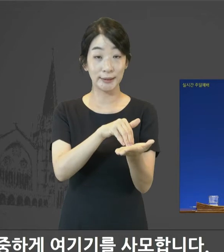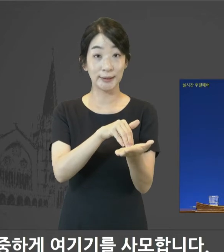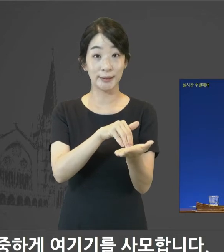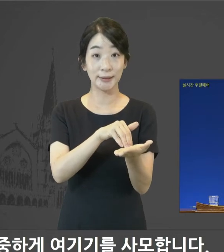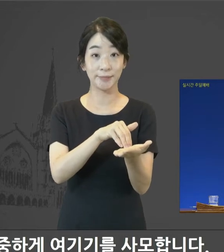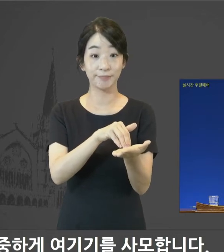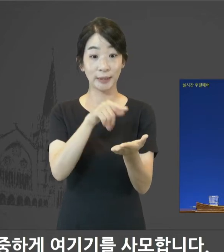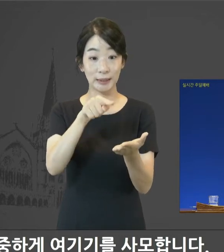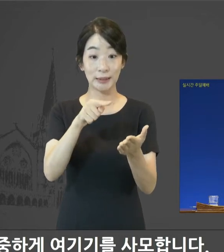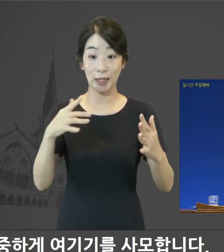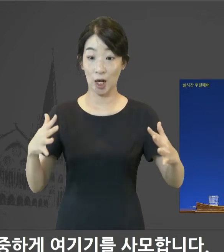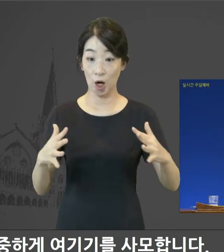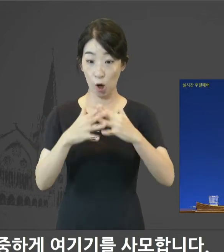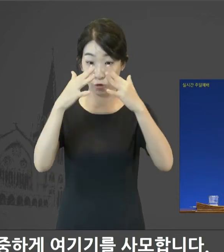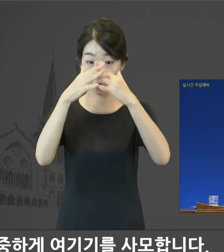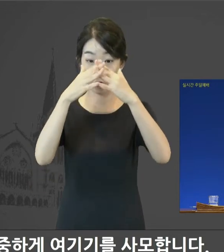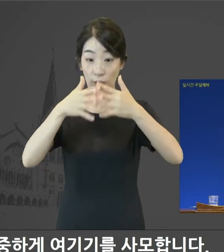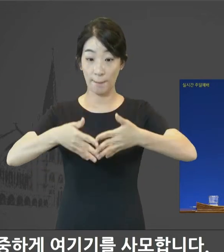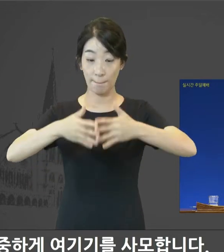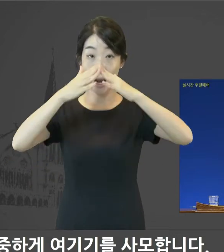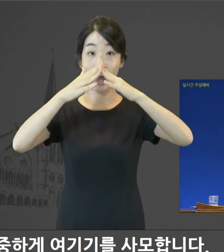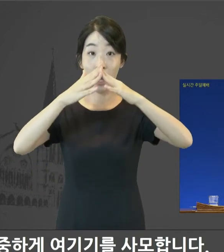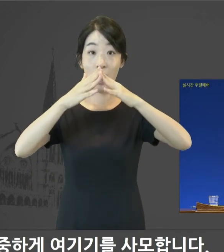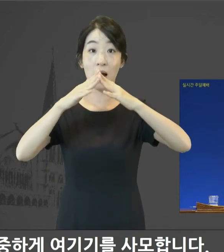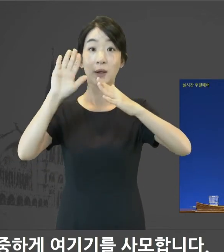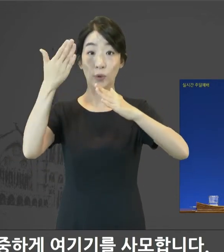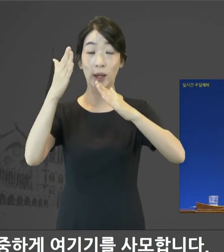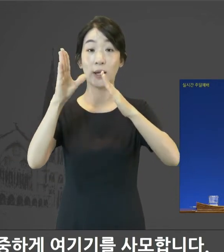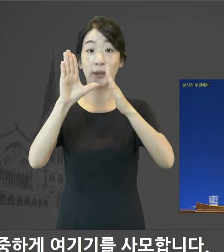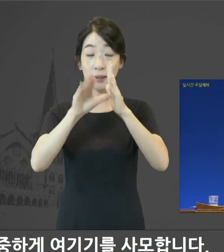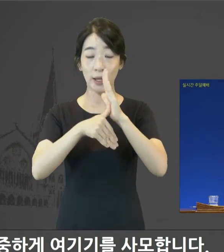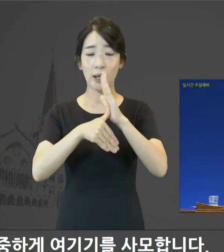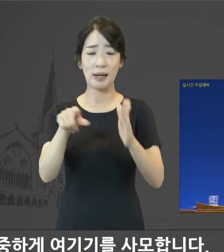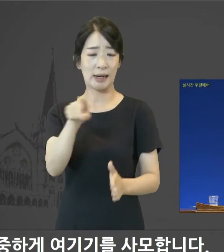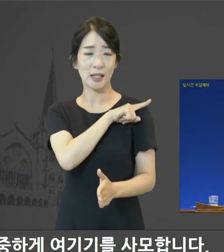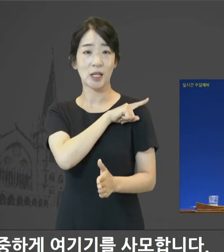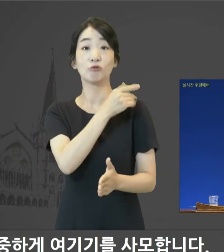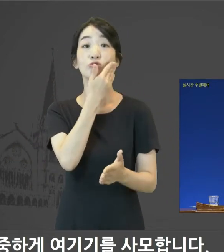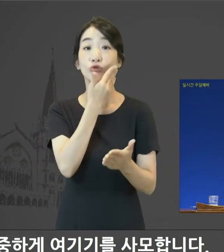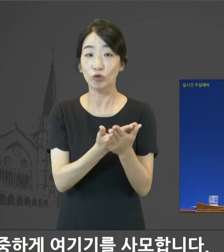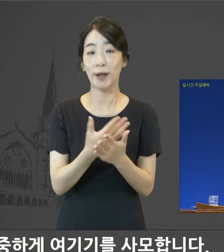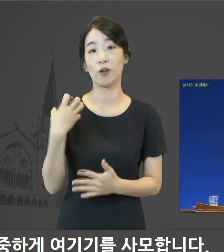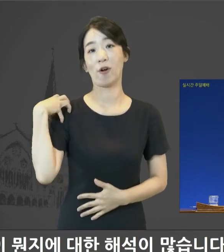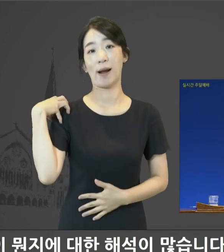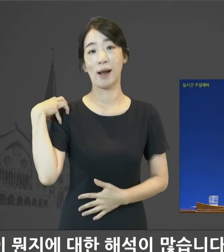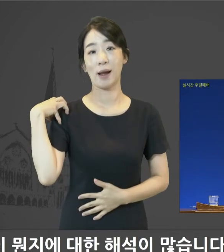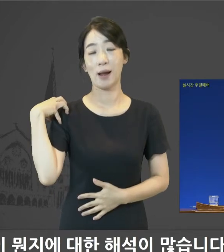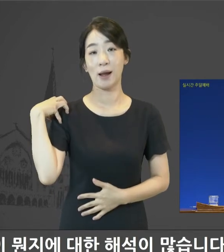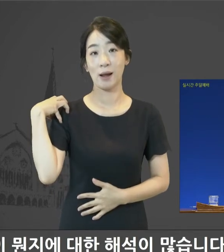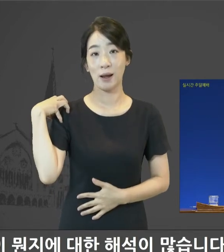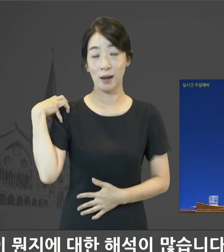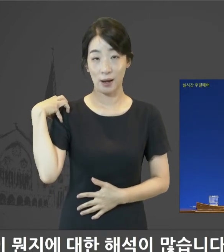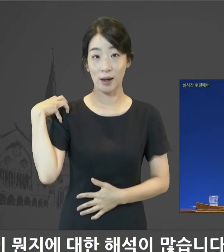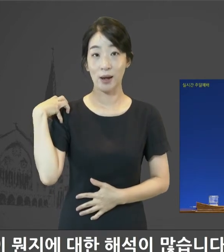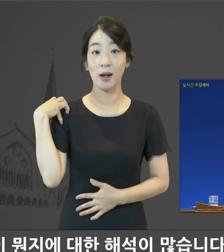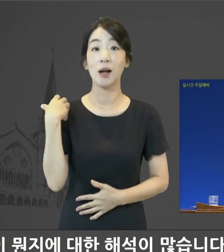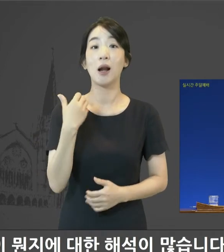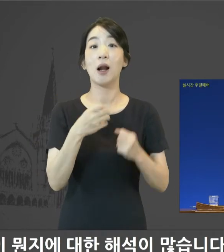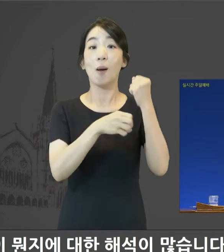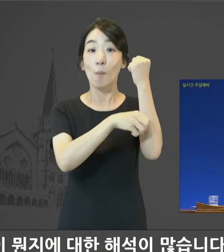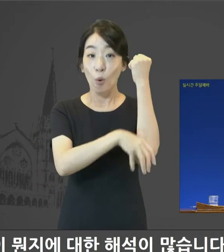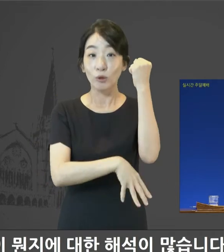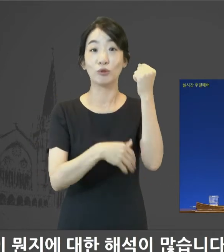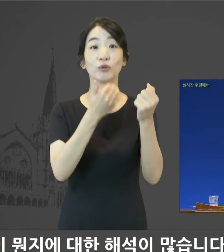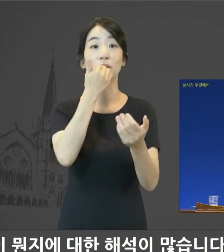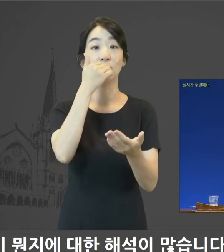건축물이 세워질 때 가장 중요한 역할을 했던 그 요소다 이렇게 보시면 됩니다. 그게 뭐였는지는